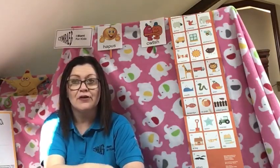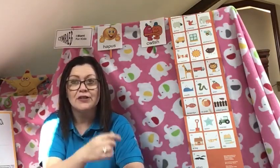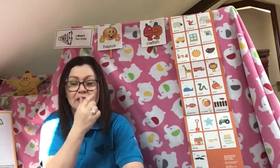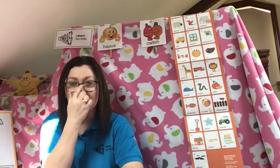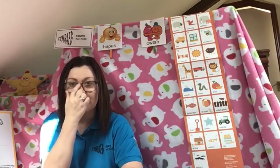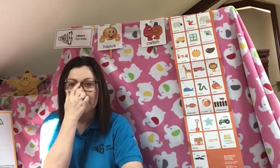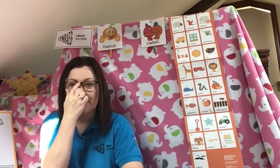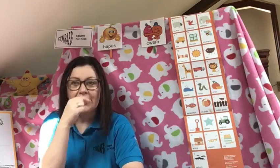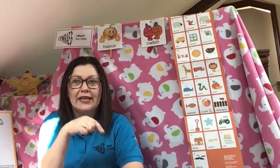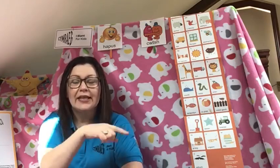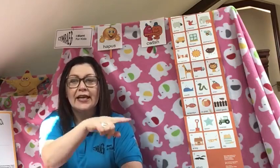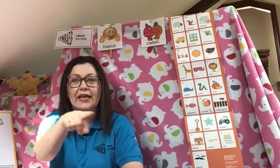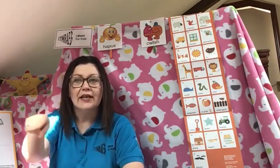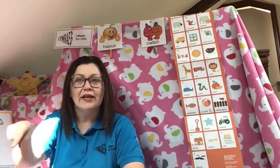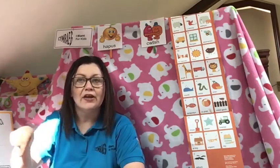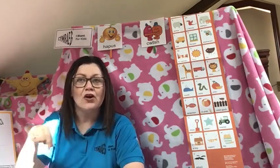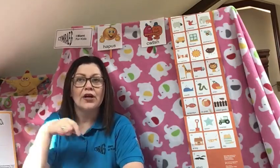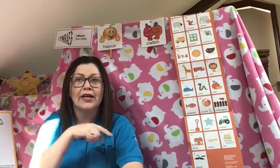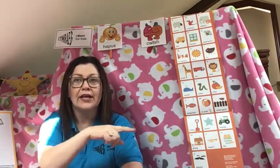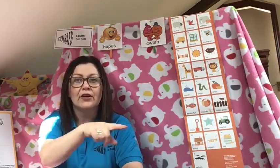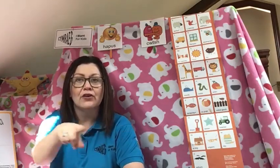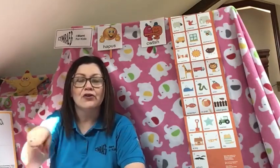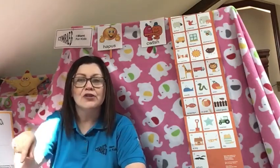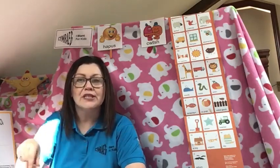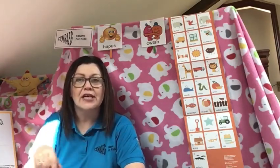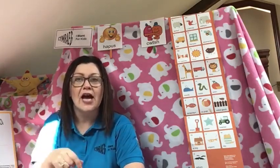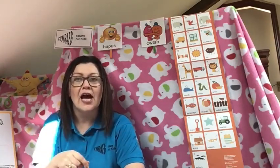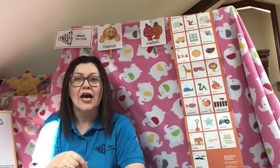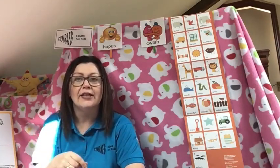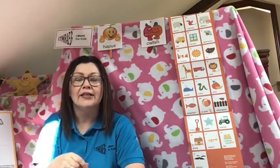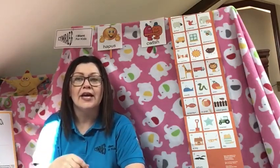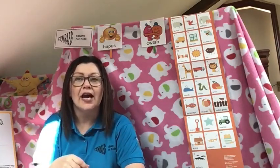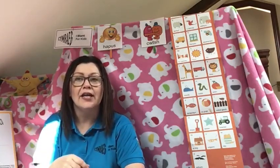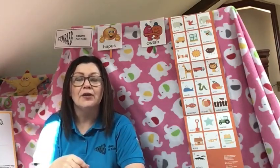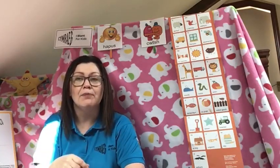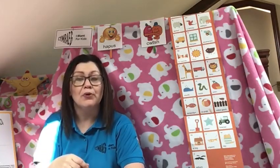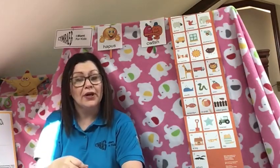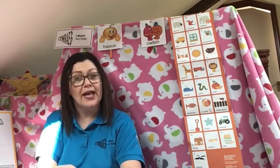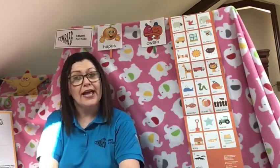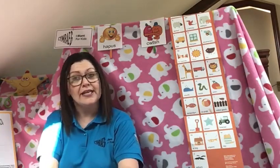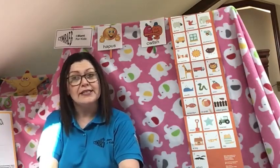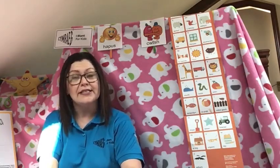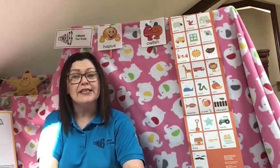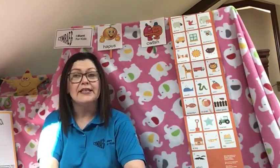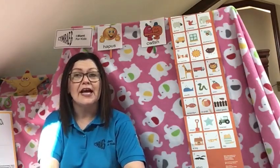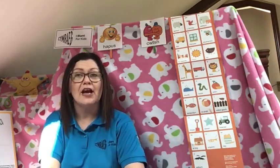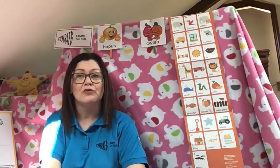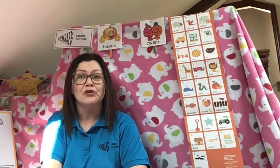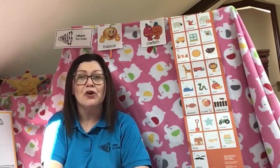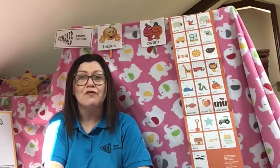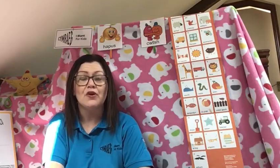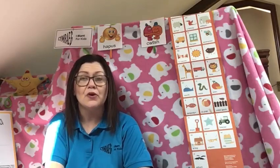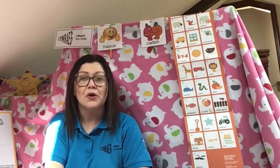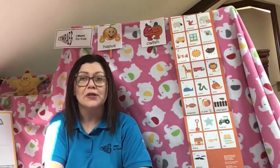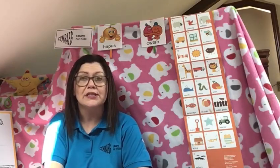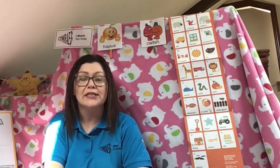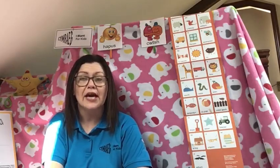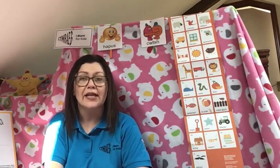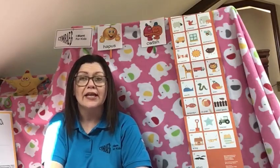Barod. Cylch o gylch rosanau, pocedi llawn o flodau.